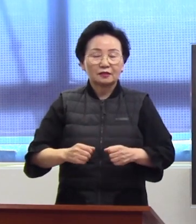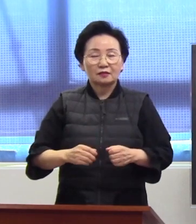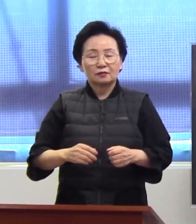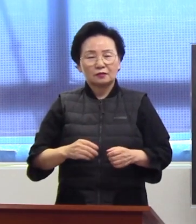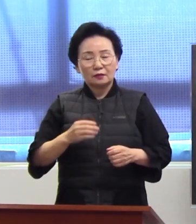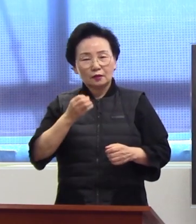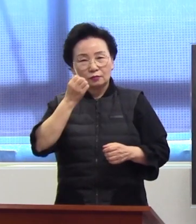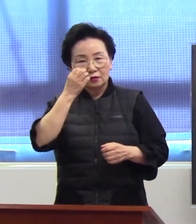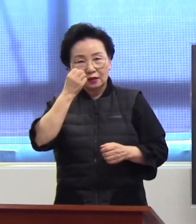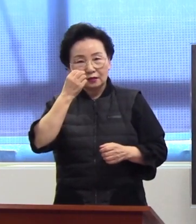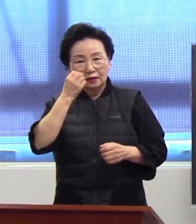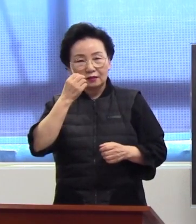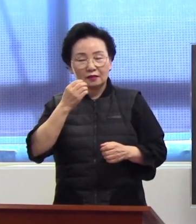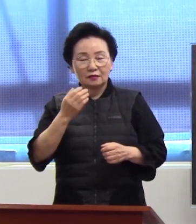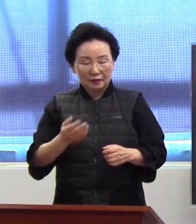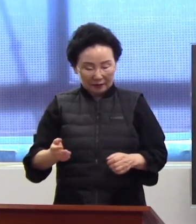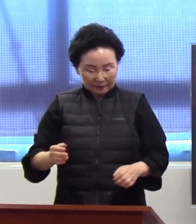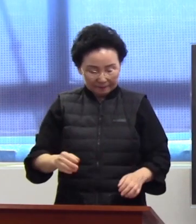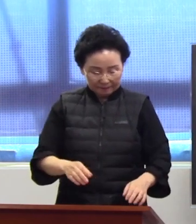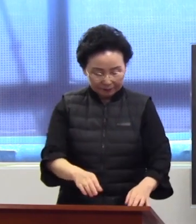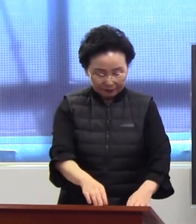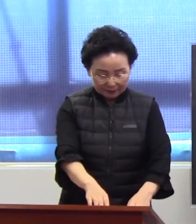그래서 이상하다 그랬는데